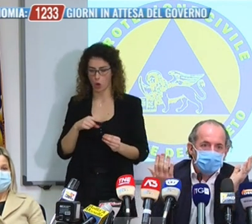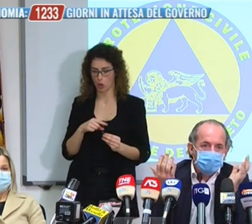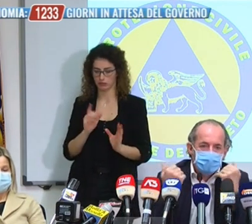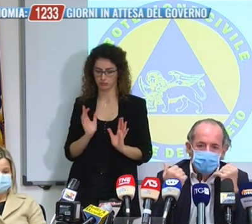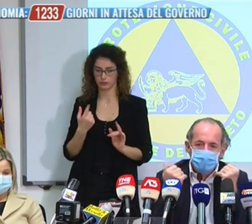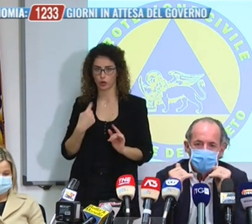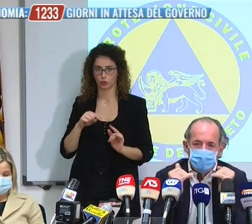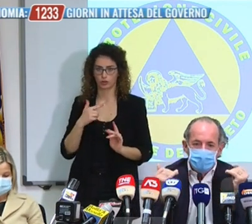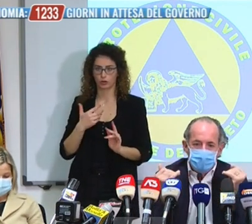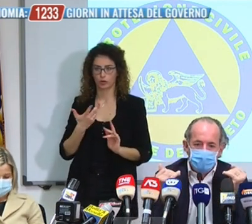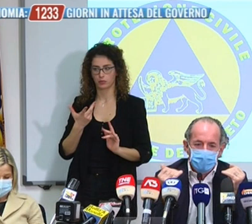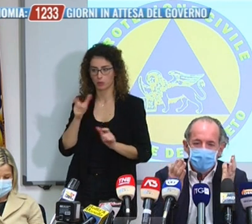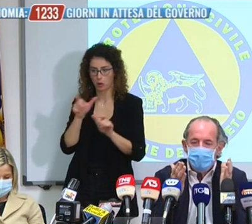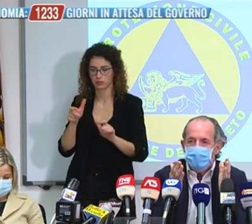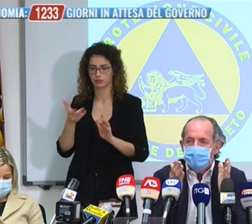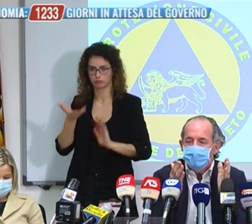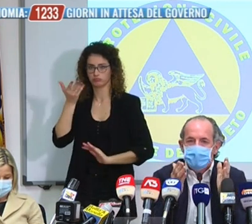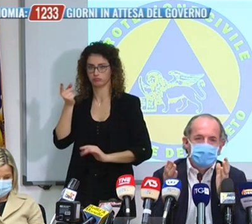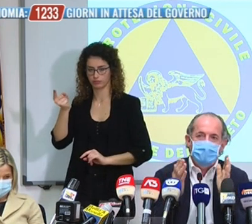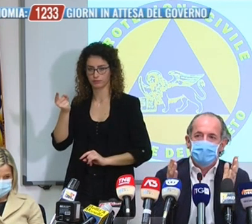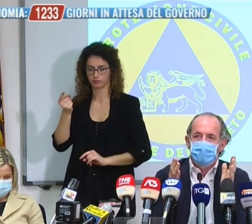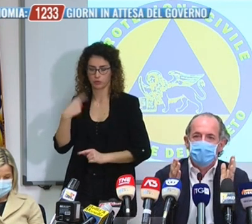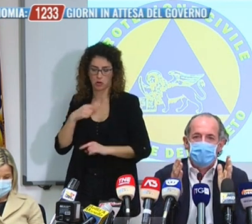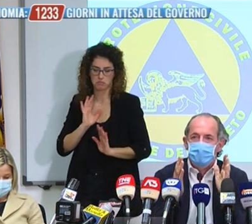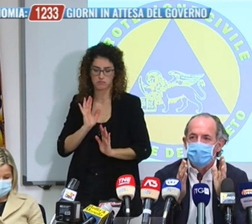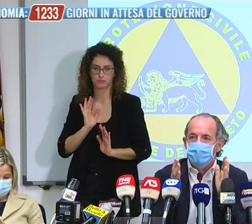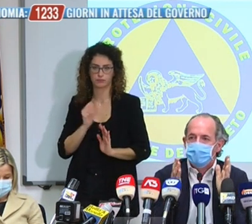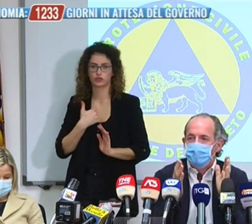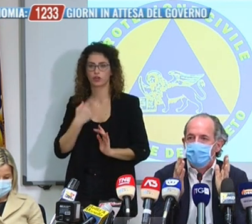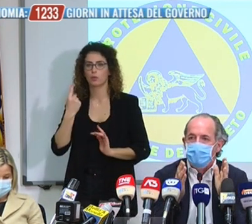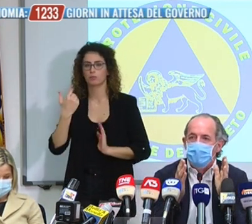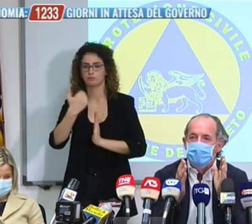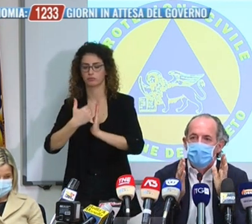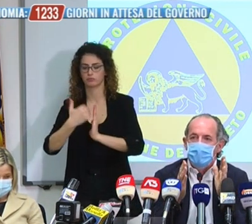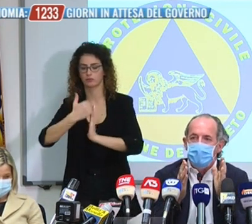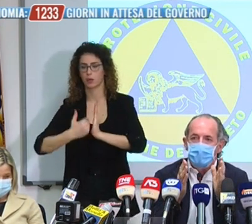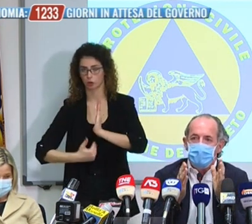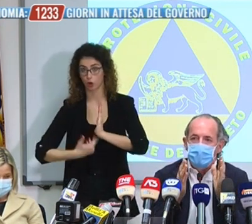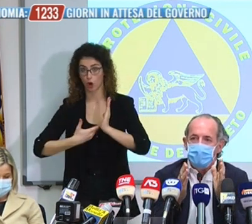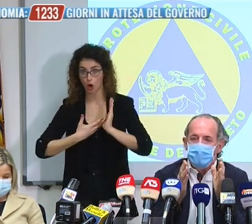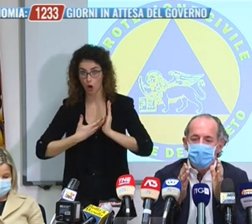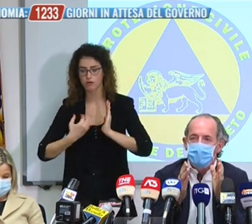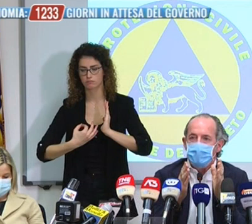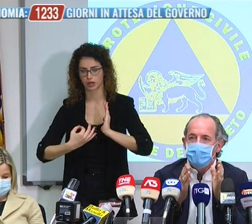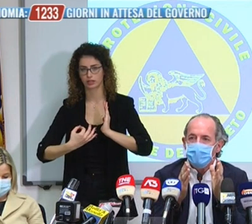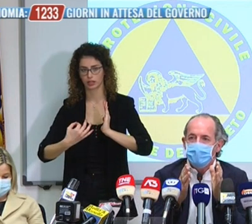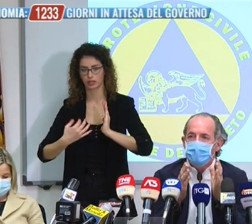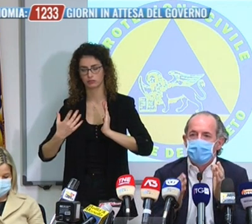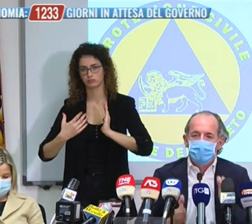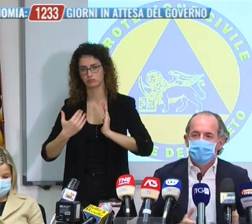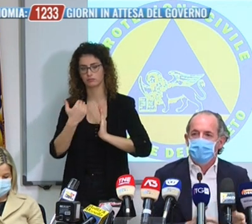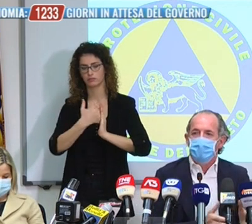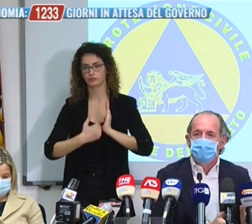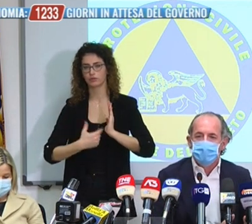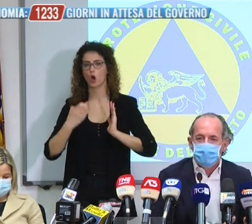dice l'autorità, noi non possiamo dire nulla, ci saranno dei protocolli, uno dice bene, e dai come indicazione